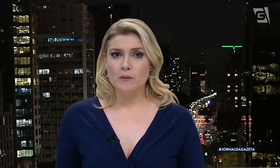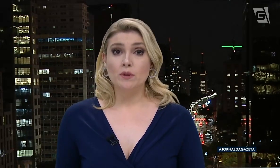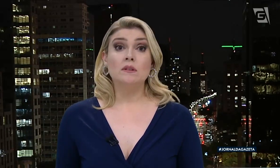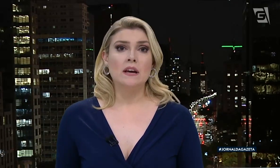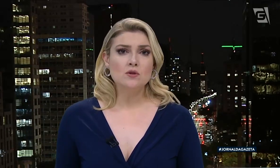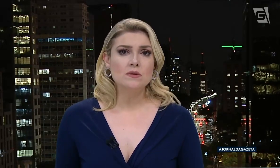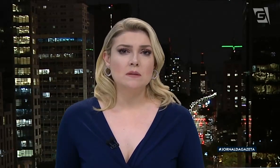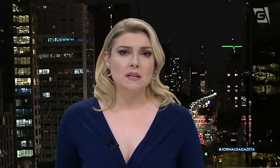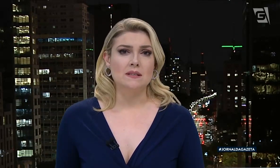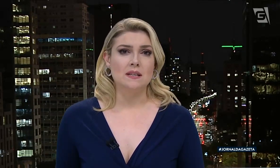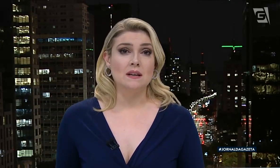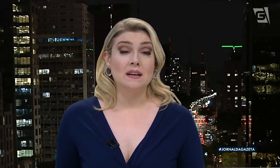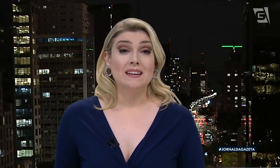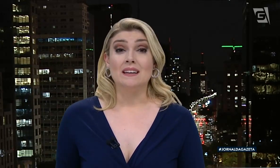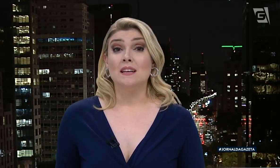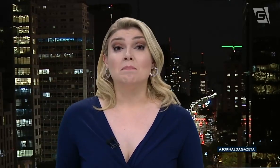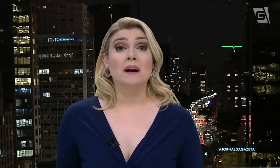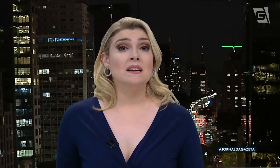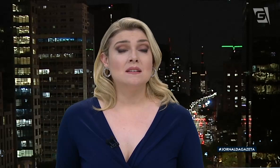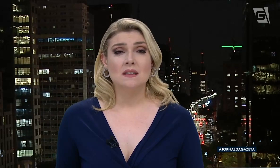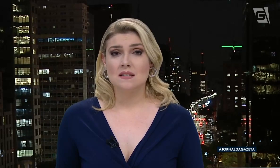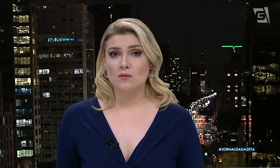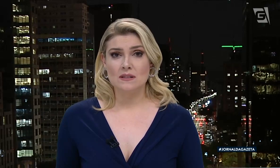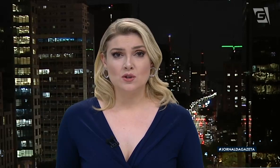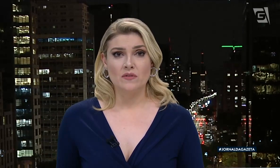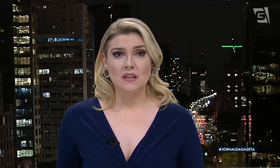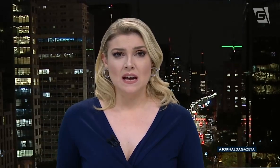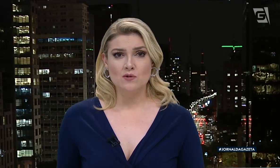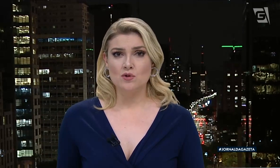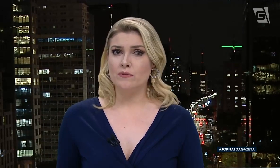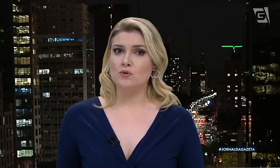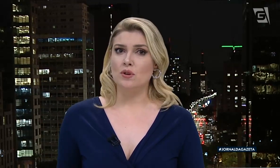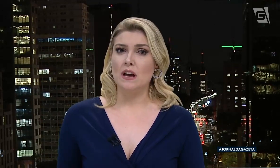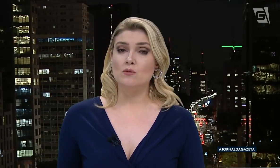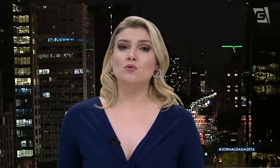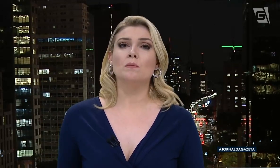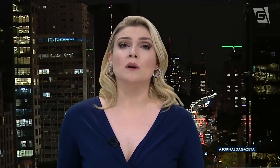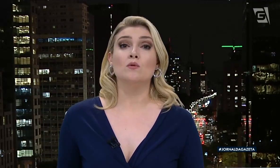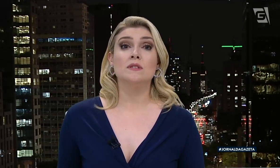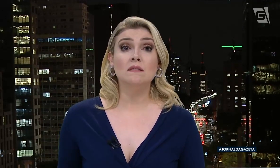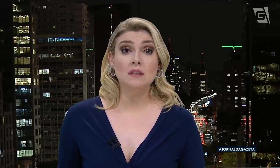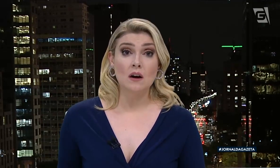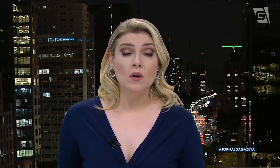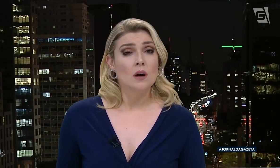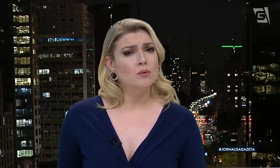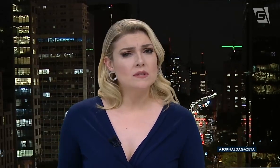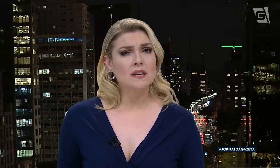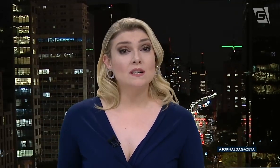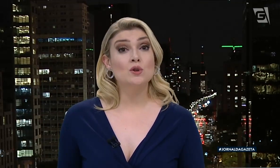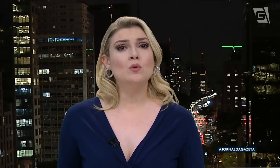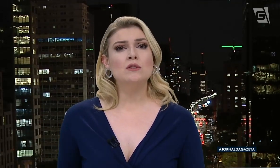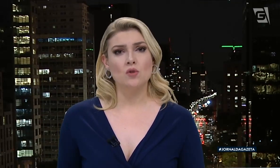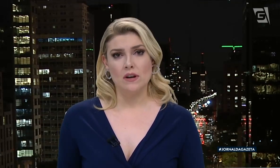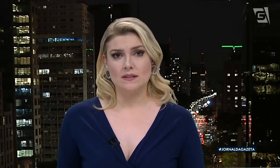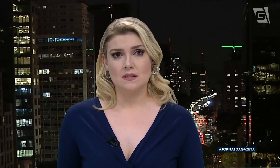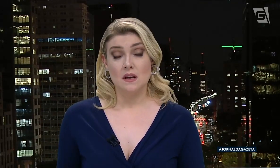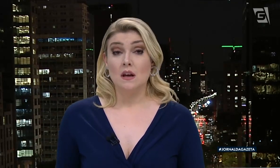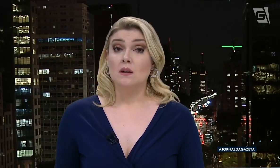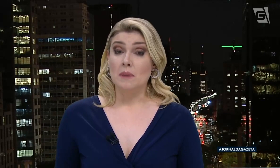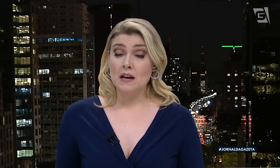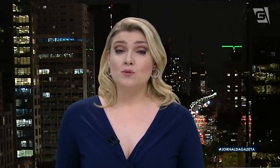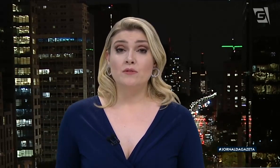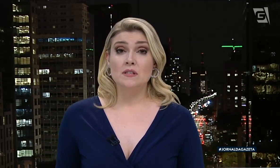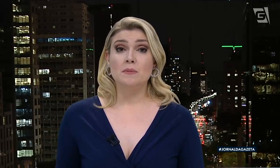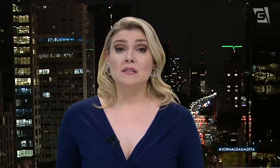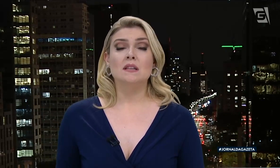Hoje houve protestos em Brasília e até paralisação das atividades de funcionários do banco central por cerca de